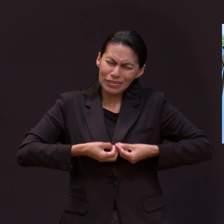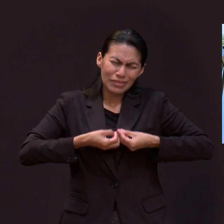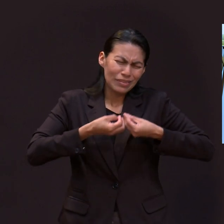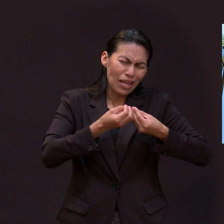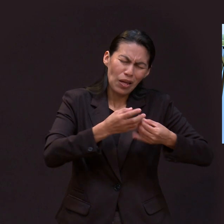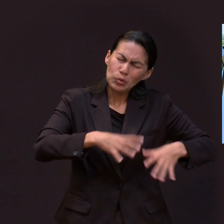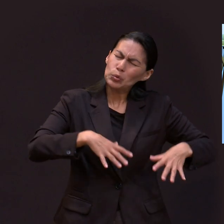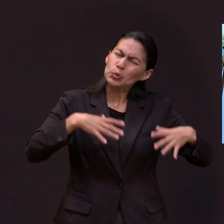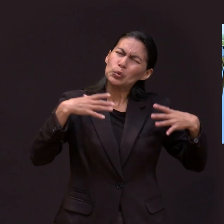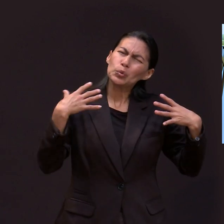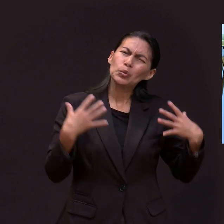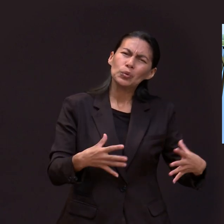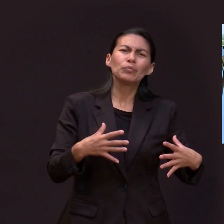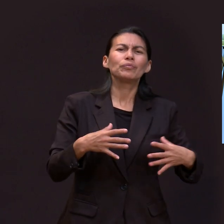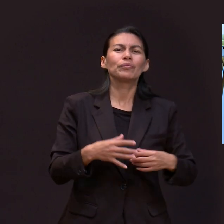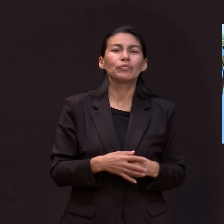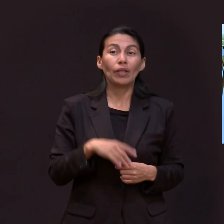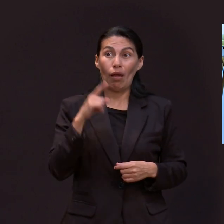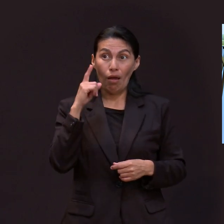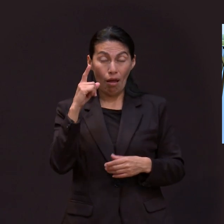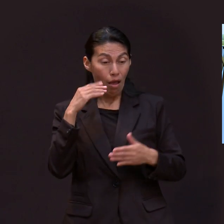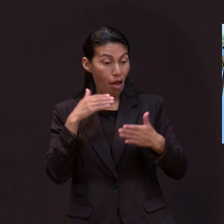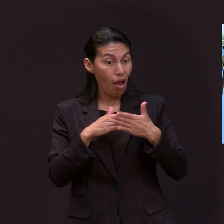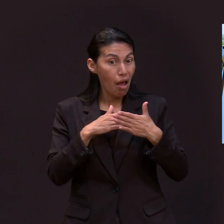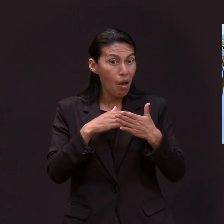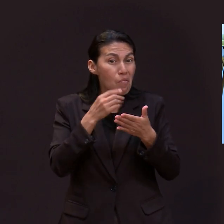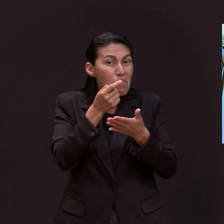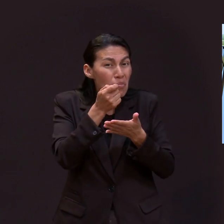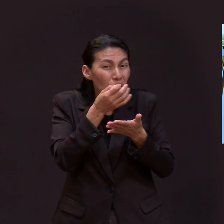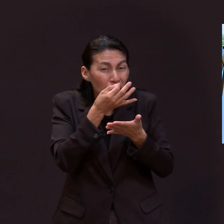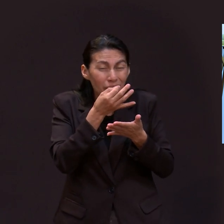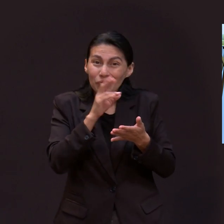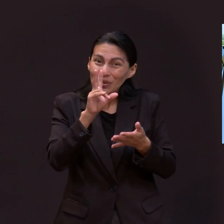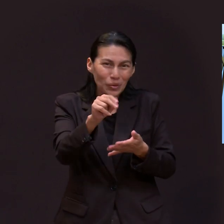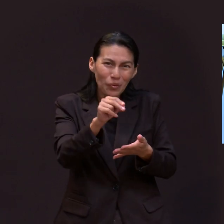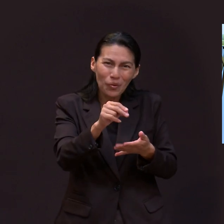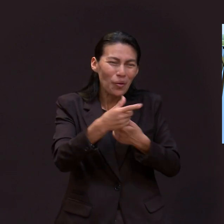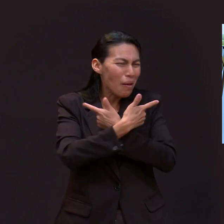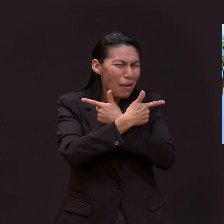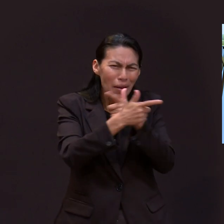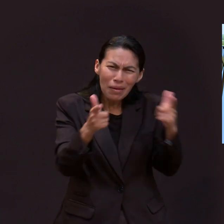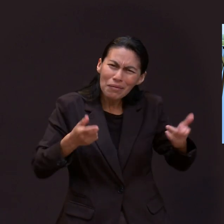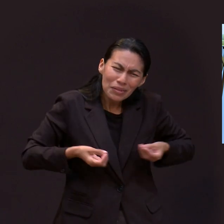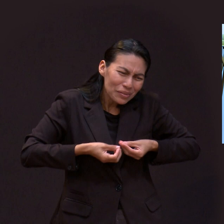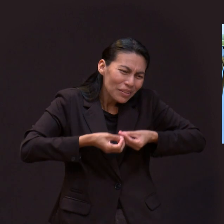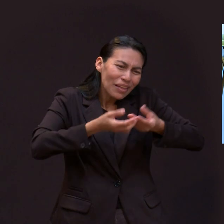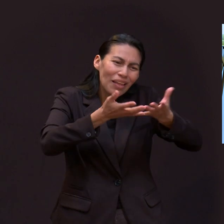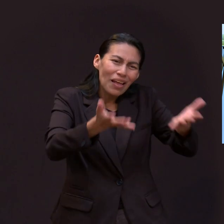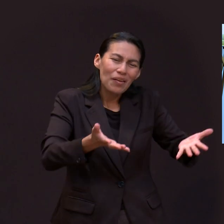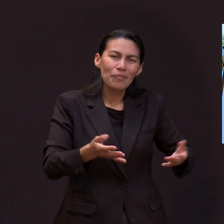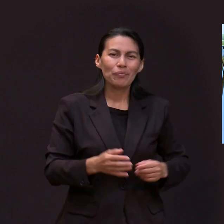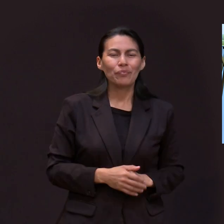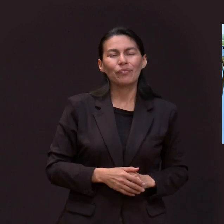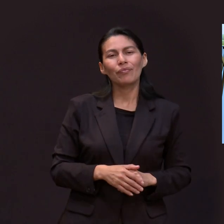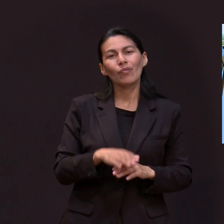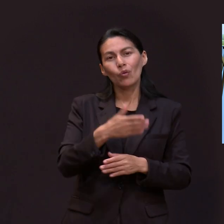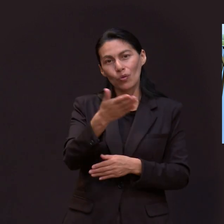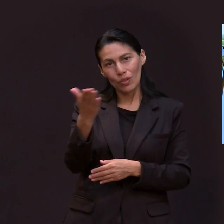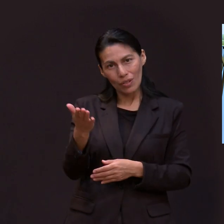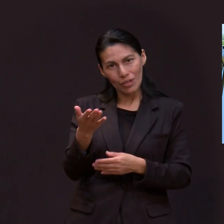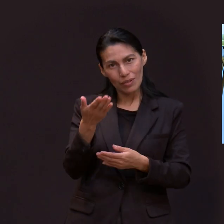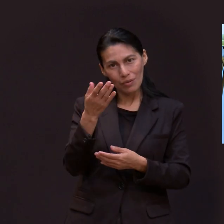generoso en gran manera no tiene límites mientras ustedes envían